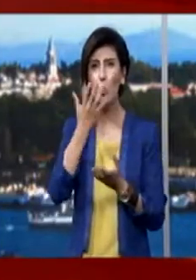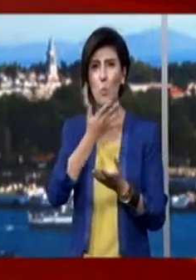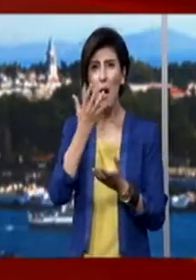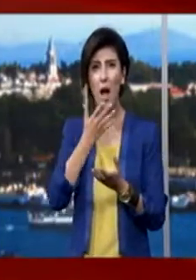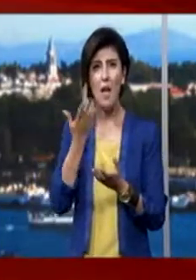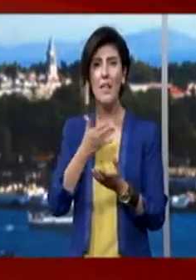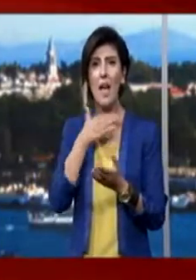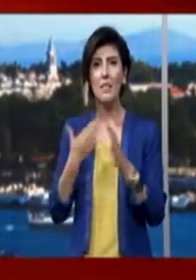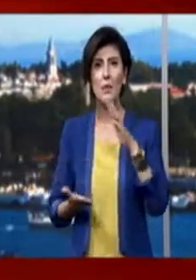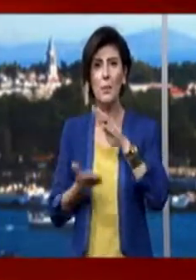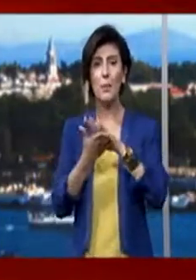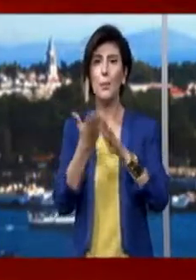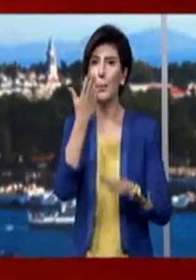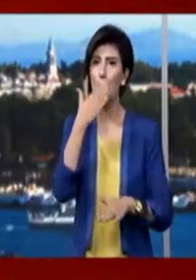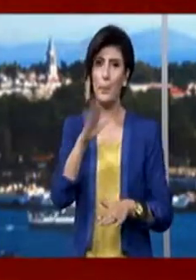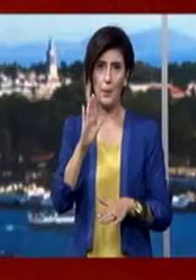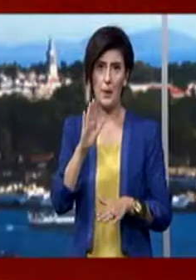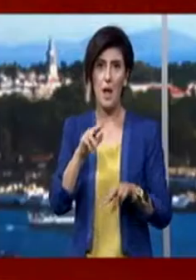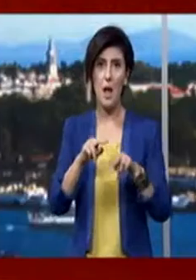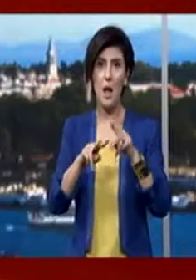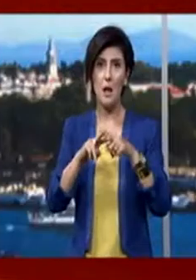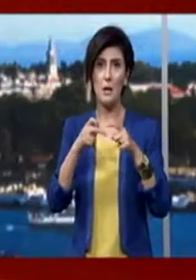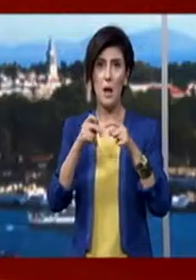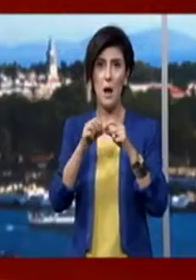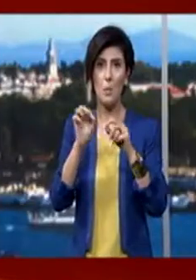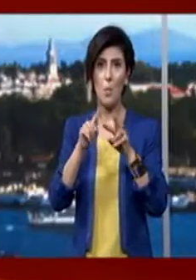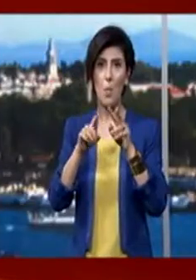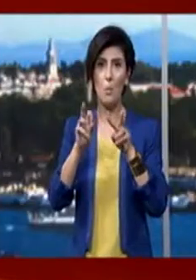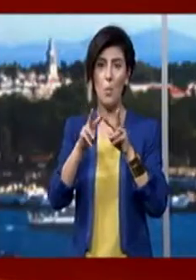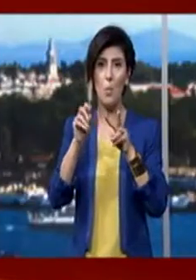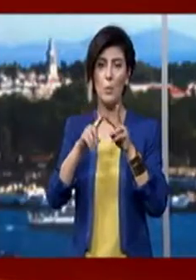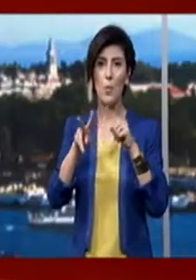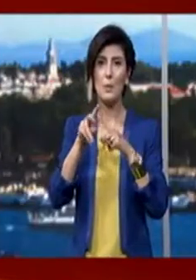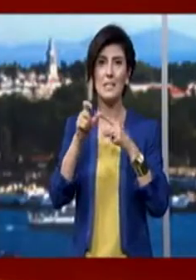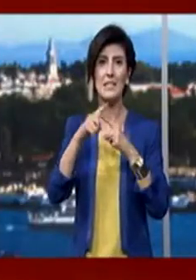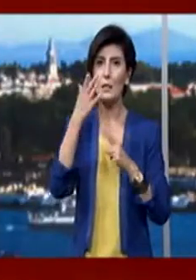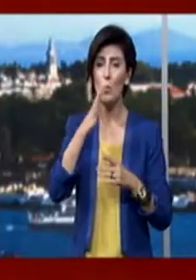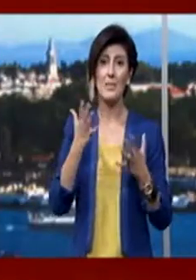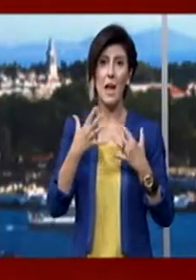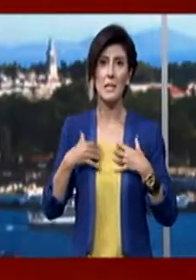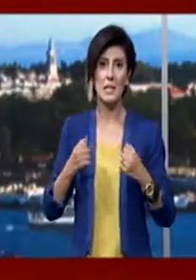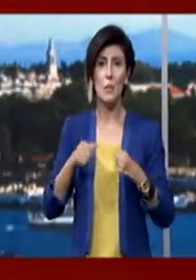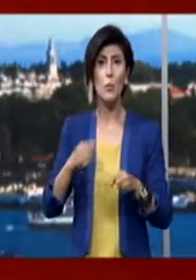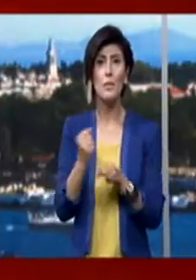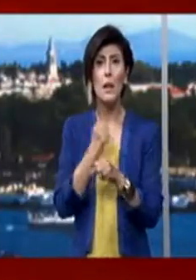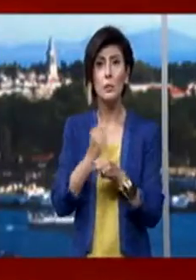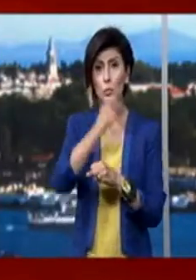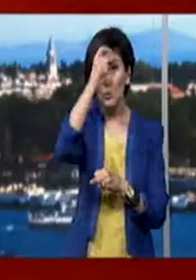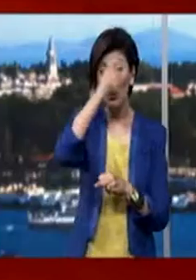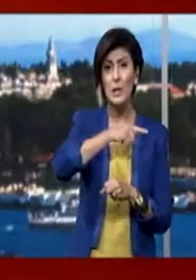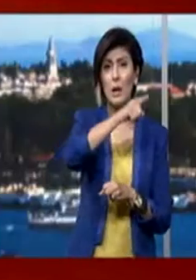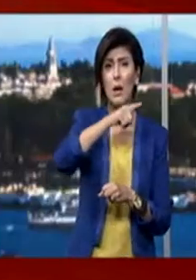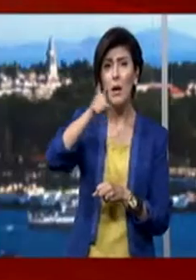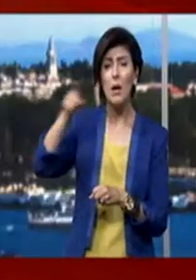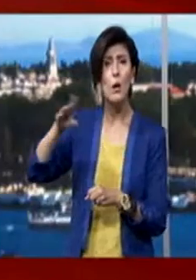vurmuyor. Karbonmonoksit içermiyor. Daha sağlıklı. Bu taş Türkiye'nin dört bir yanına, hatta yurt dışına